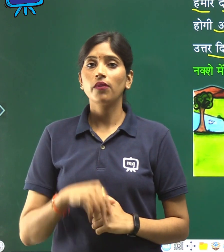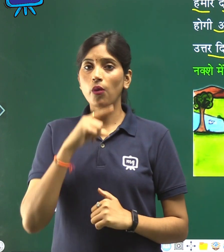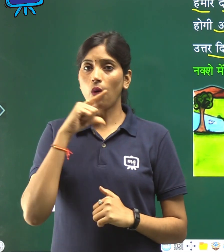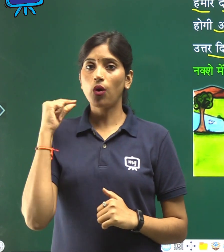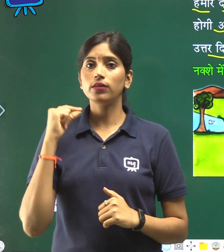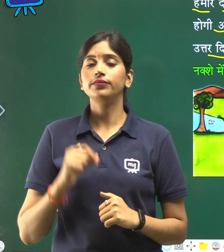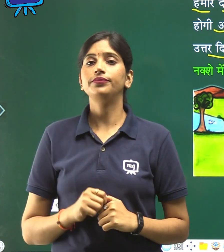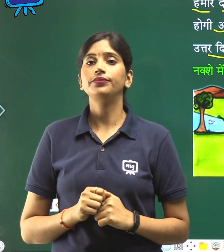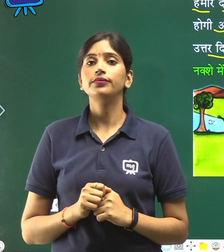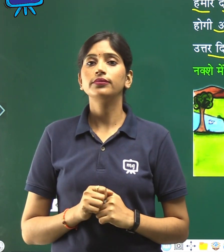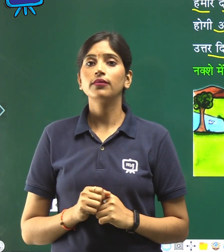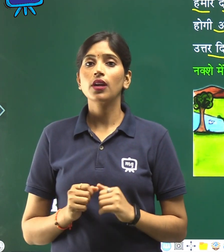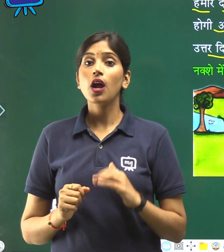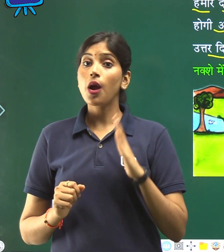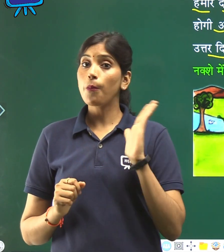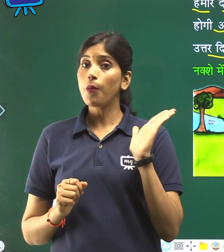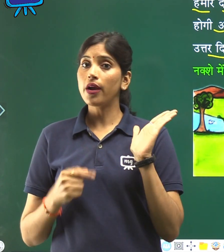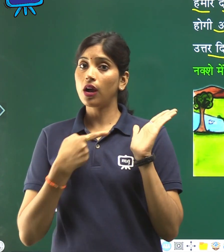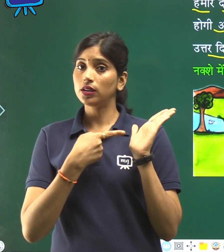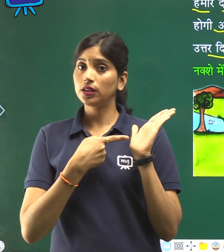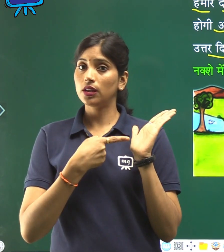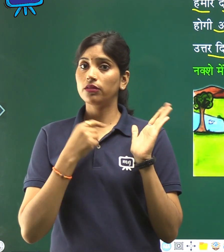और बाएं हाथ की तरफ